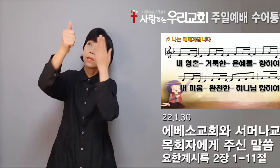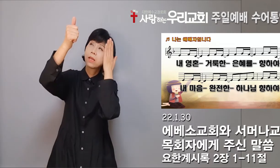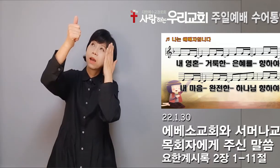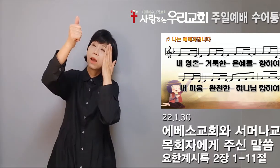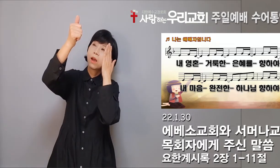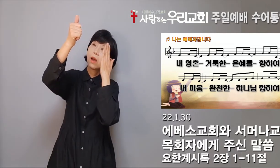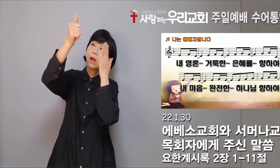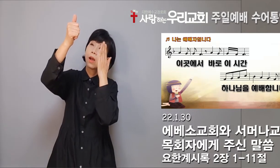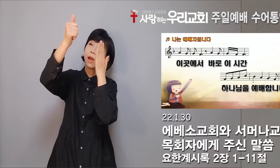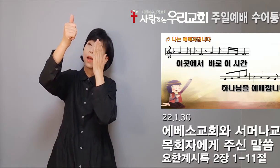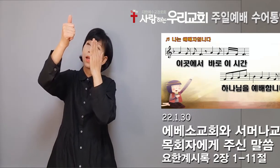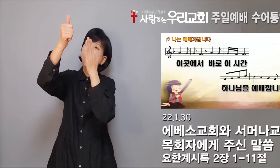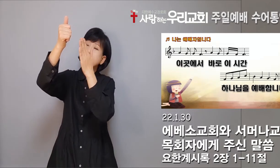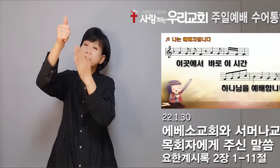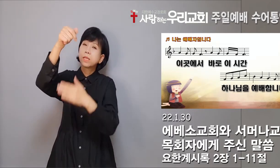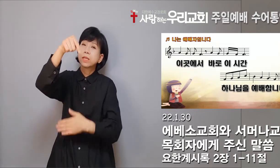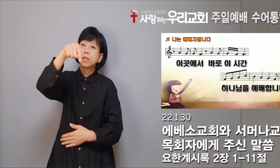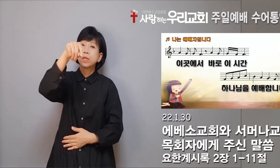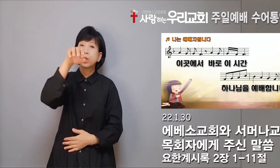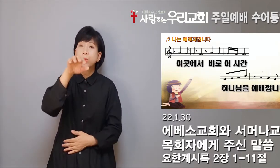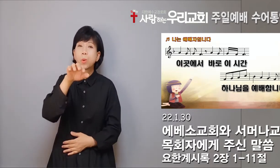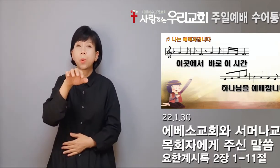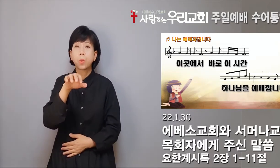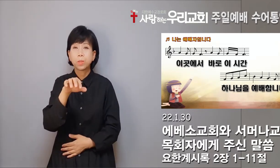하나님 향하여